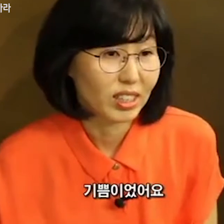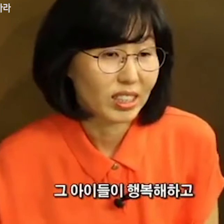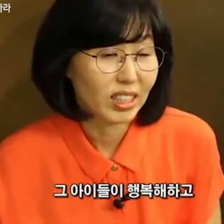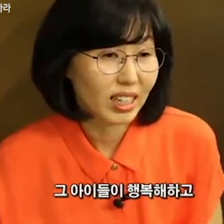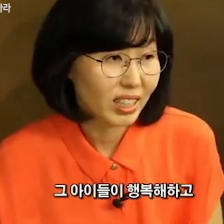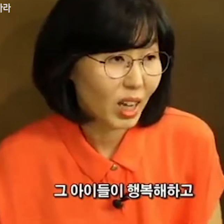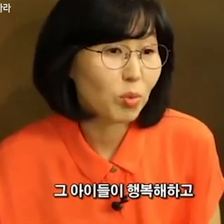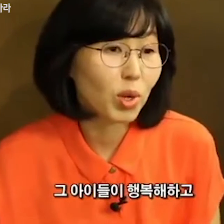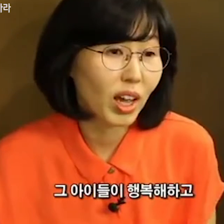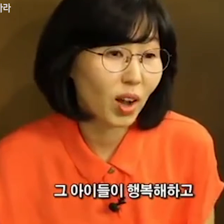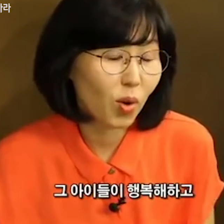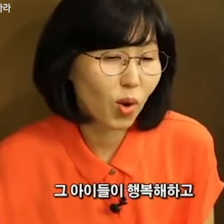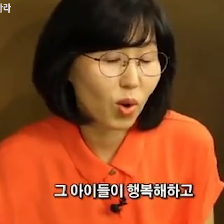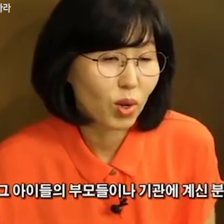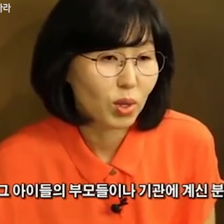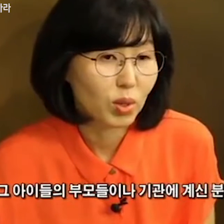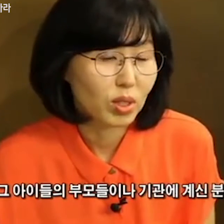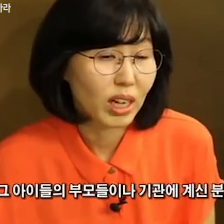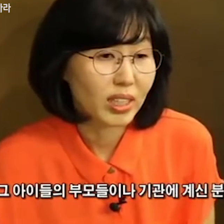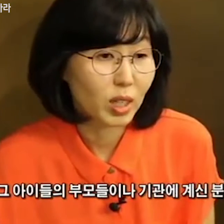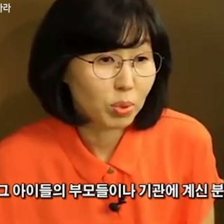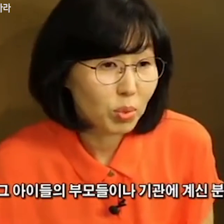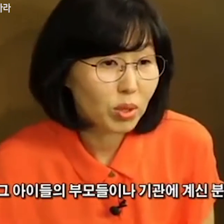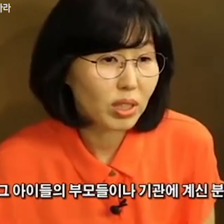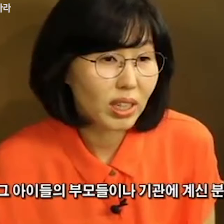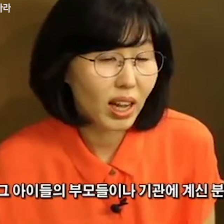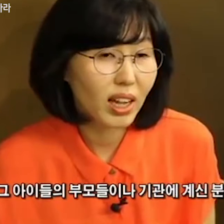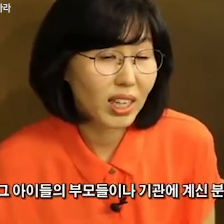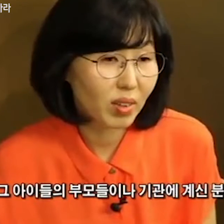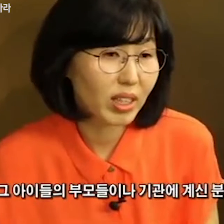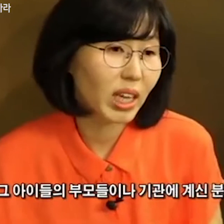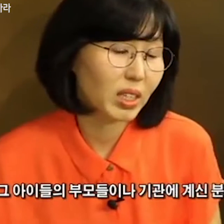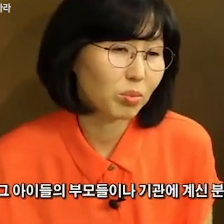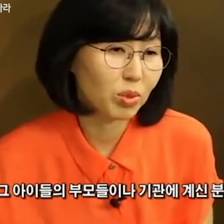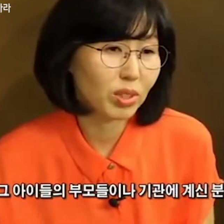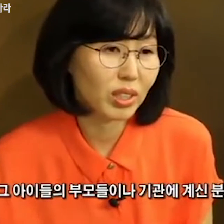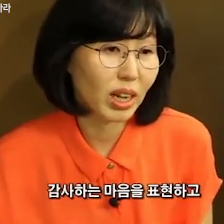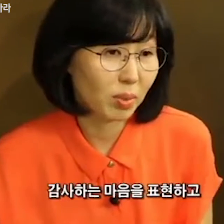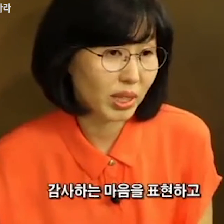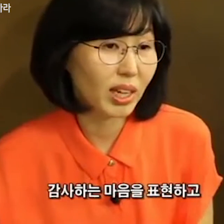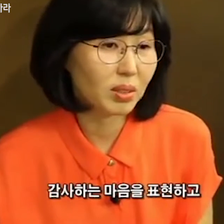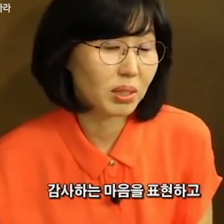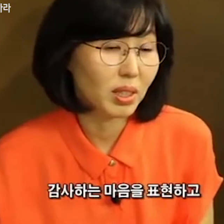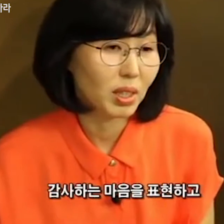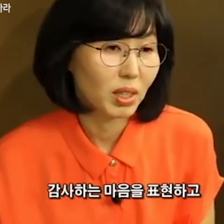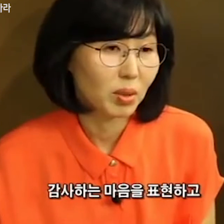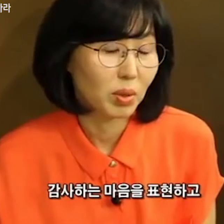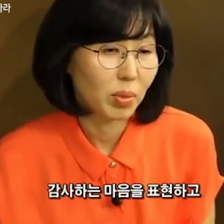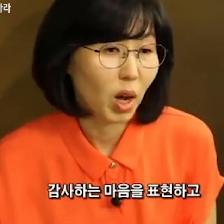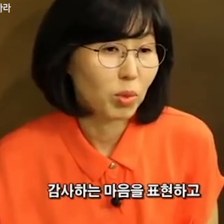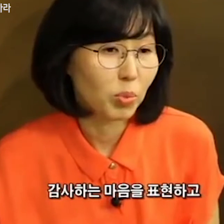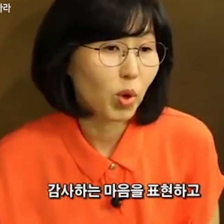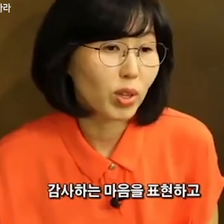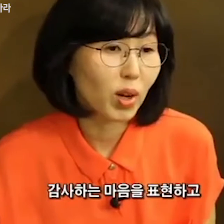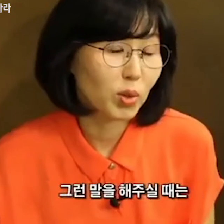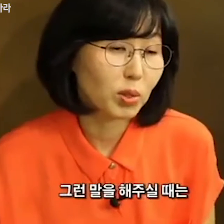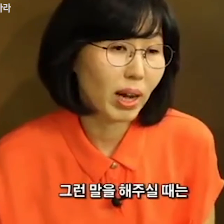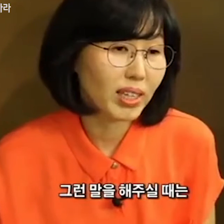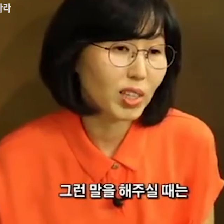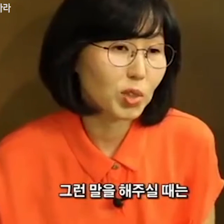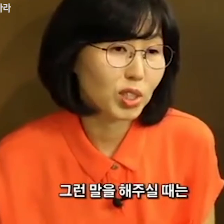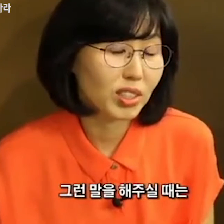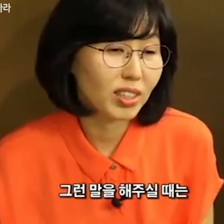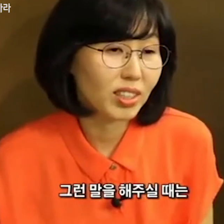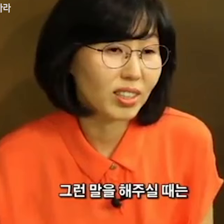그 아이들이 행복해하고, 또 그 아이들이 부모들이나 기관에 계신 분들이 감사하는 마음을 표현하고 그 말을